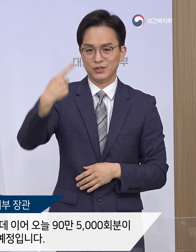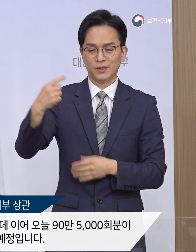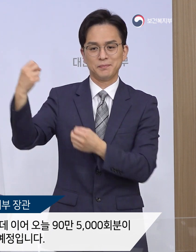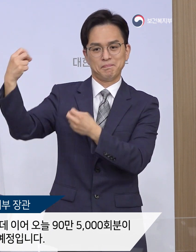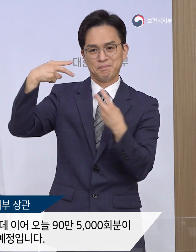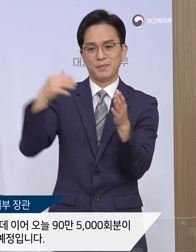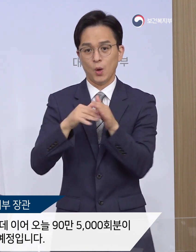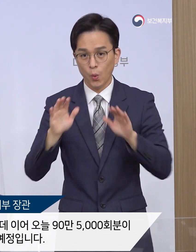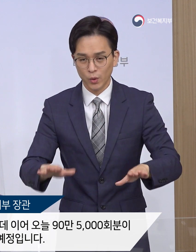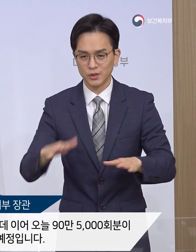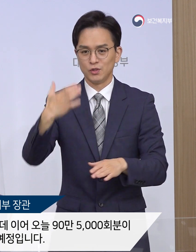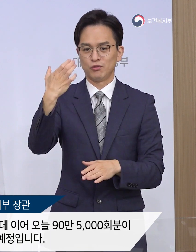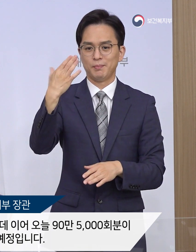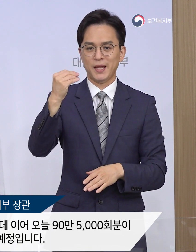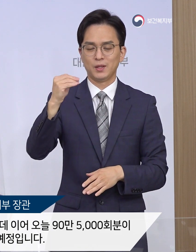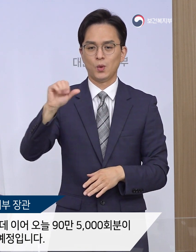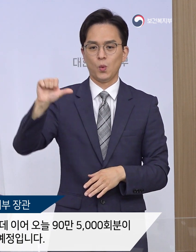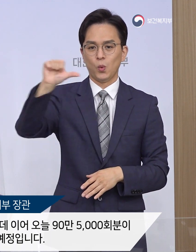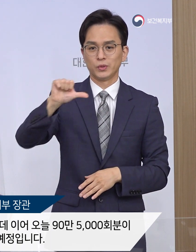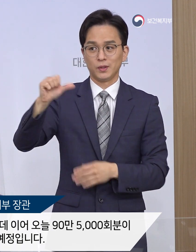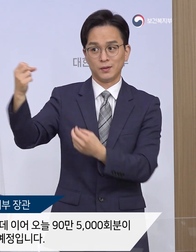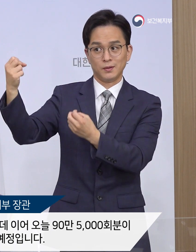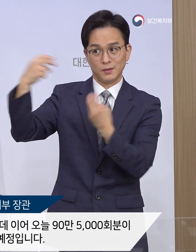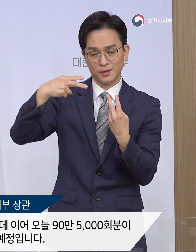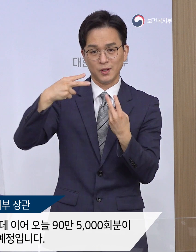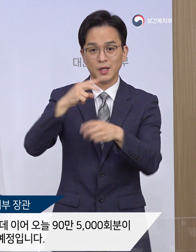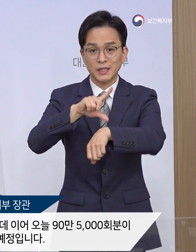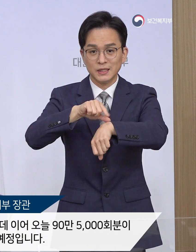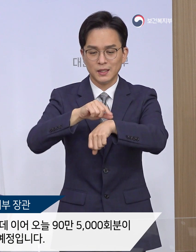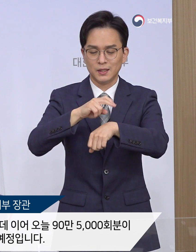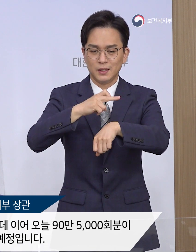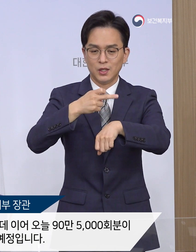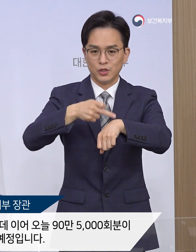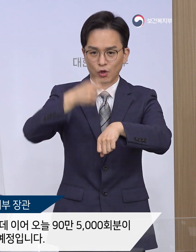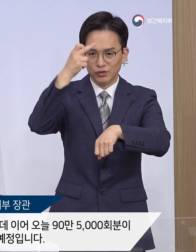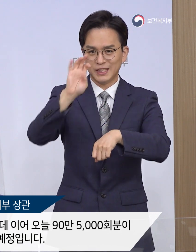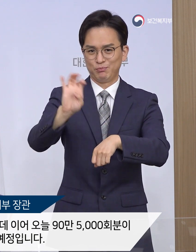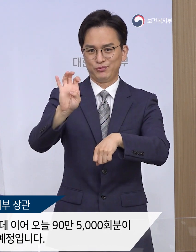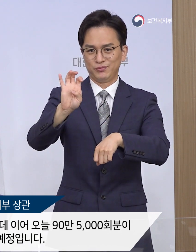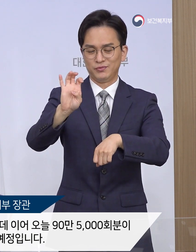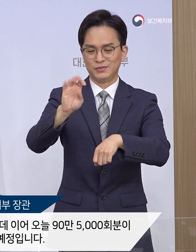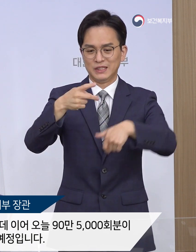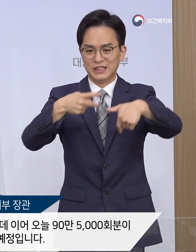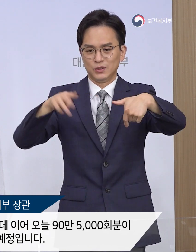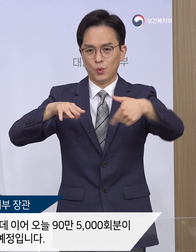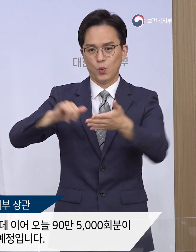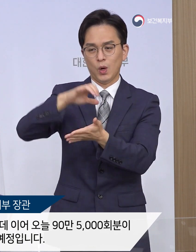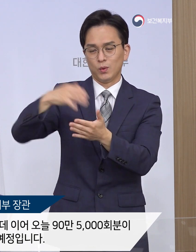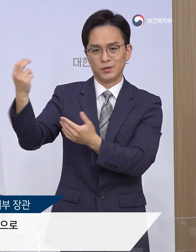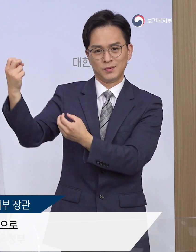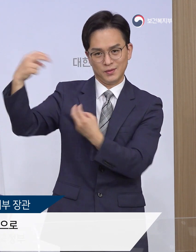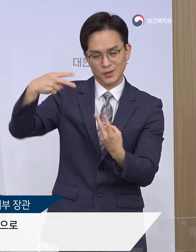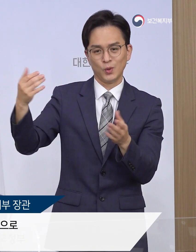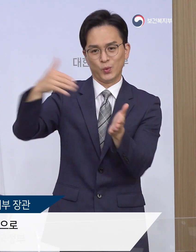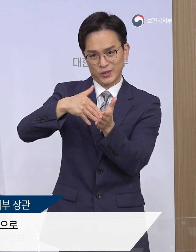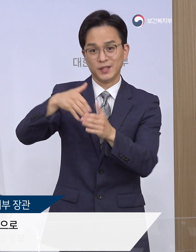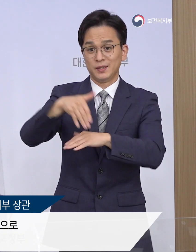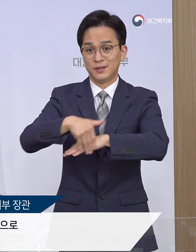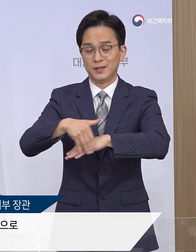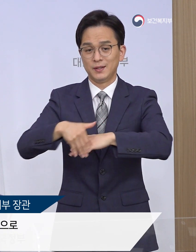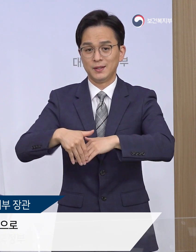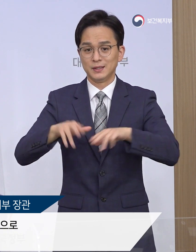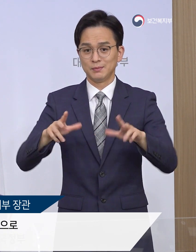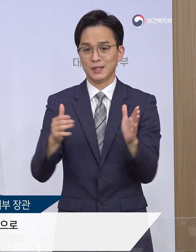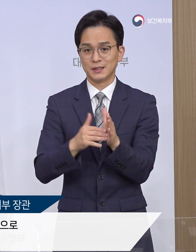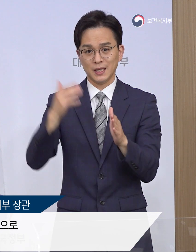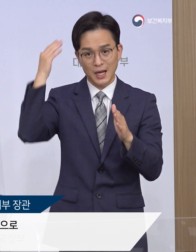5천 회분이 추가로 금일 12시 40분 인천국제공항에 도착 예정입니다. 이를 포함하여